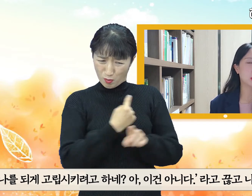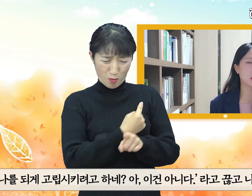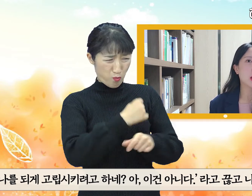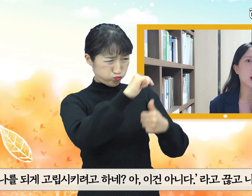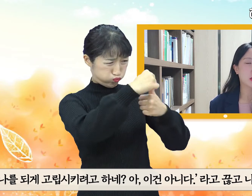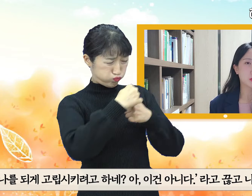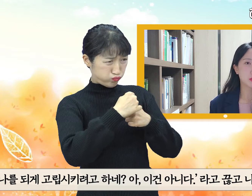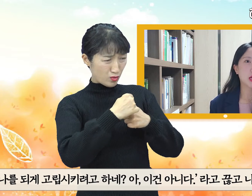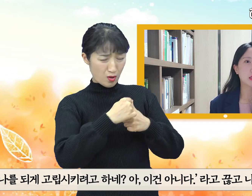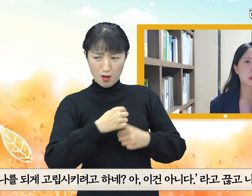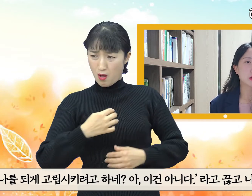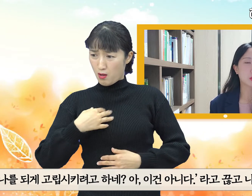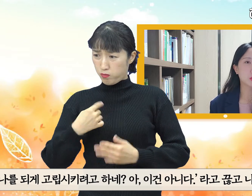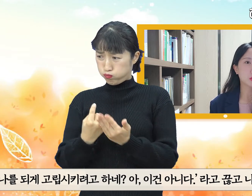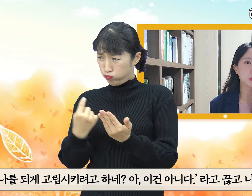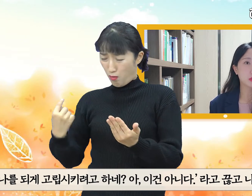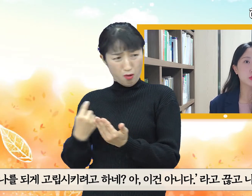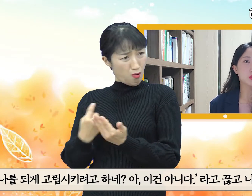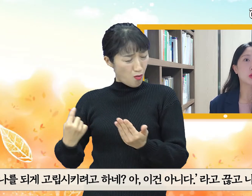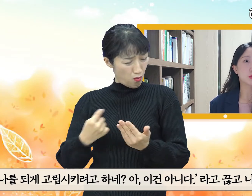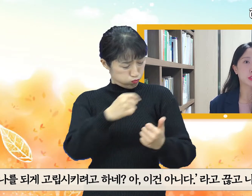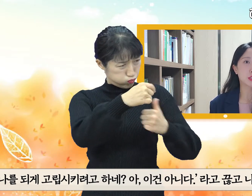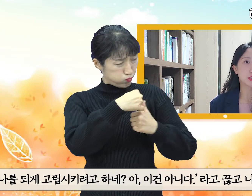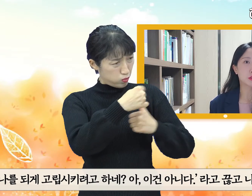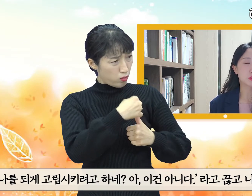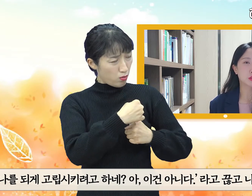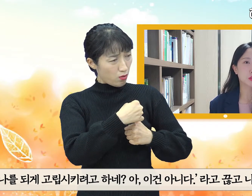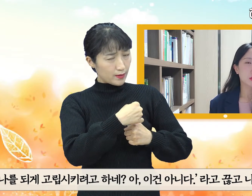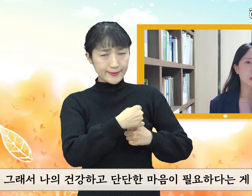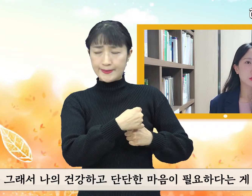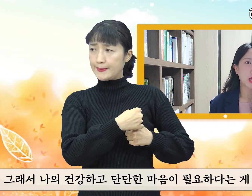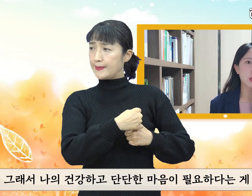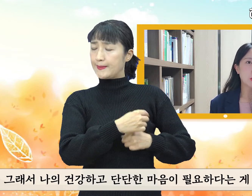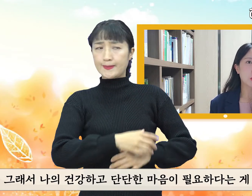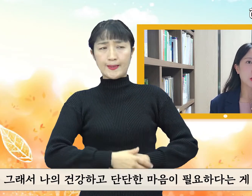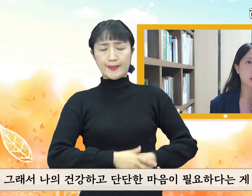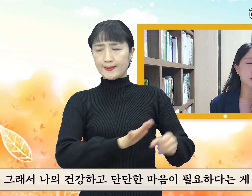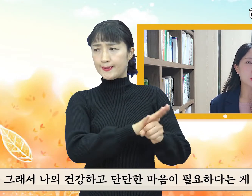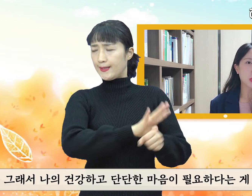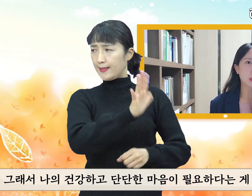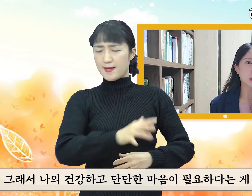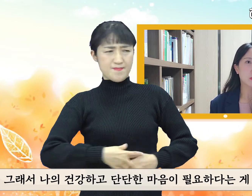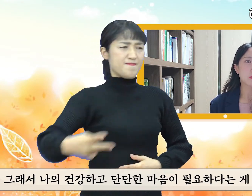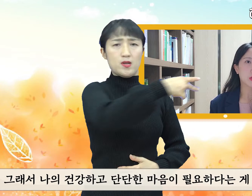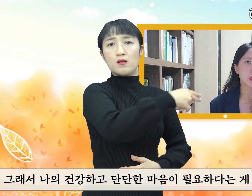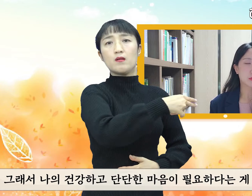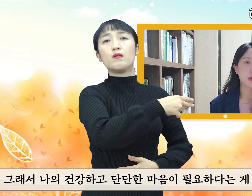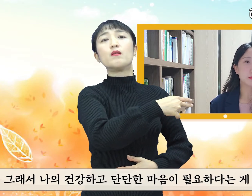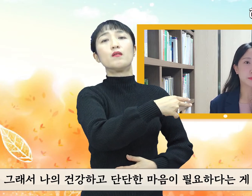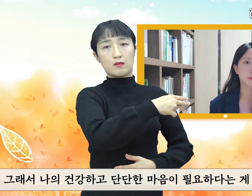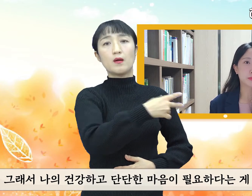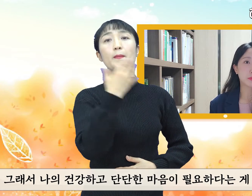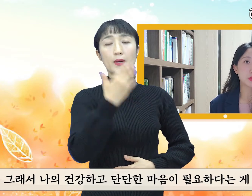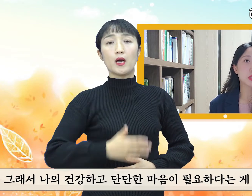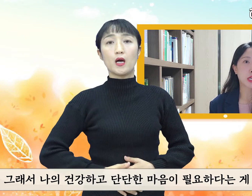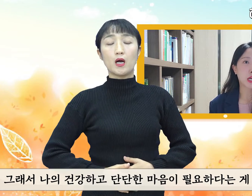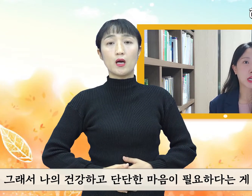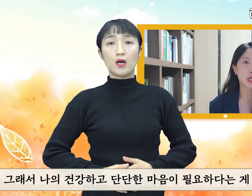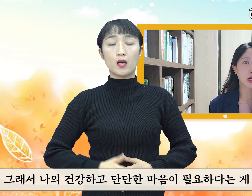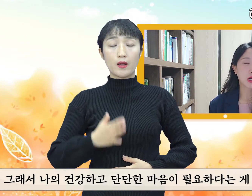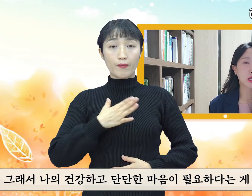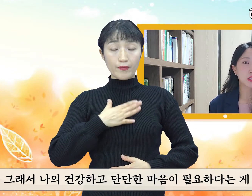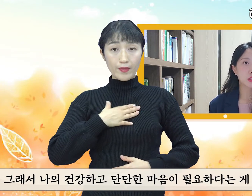고립시키려고 하네? 이거는 아니다라고 끊고 나올 수 있다라는 거죠. 그래서 나의 건강하고 단단한 마음이